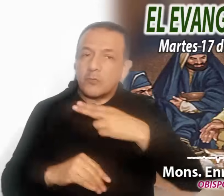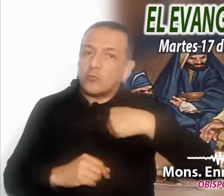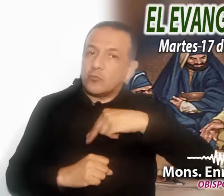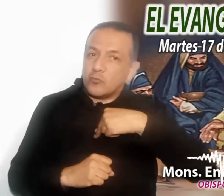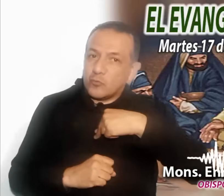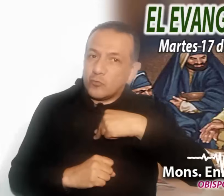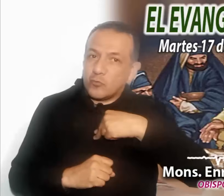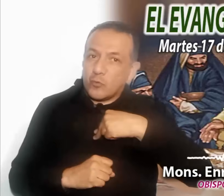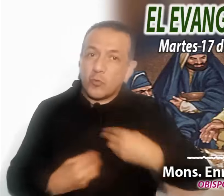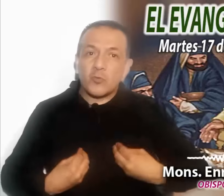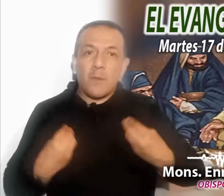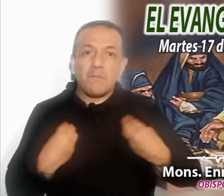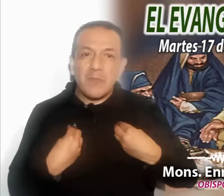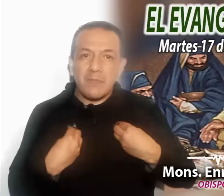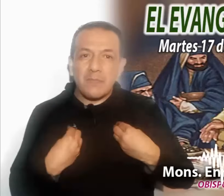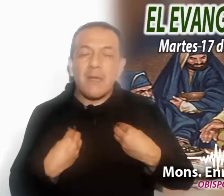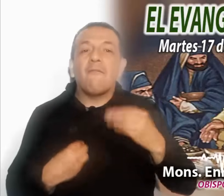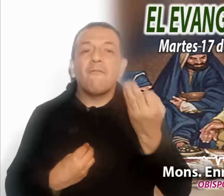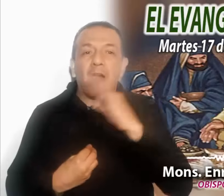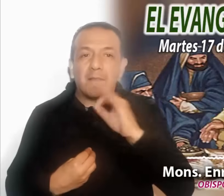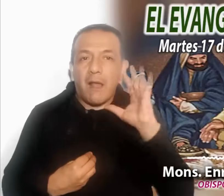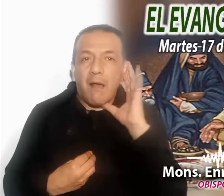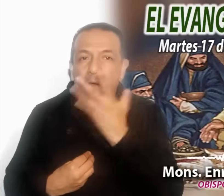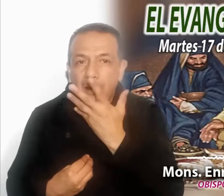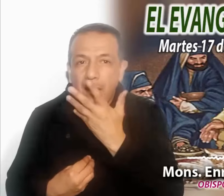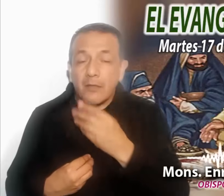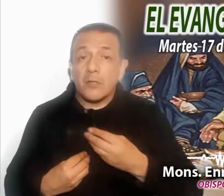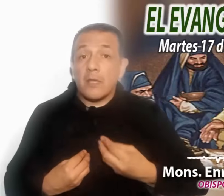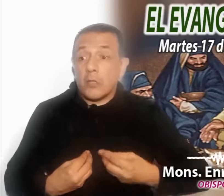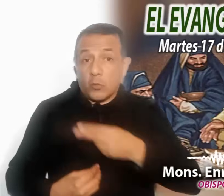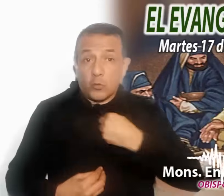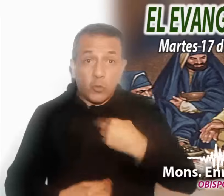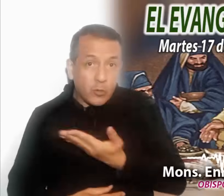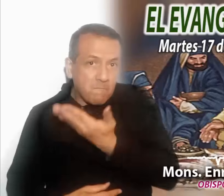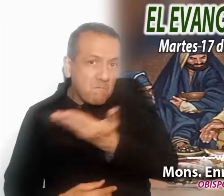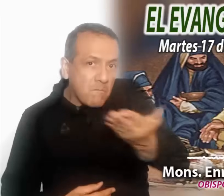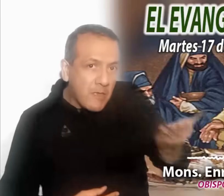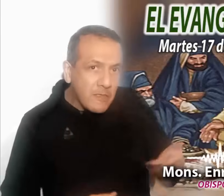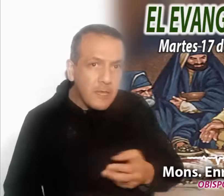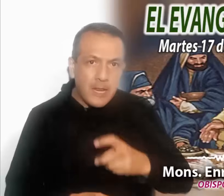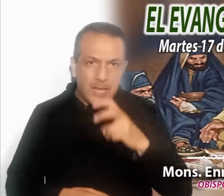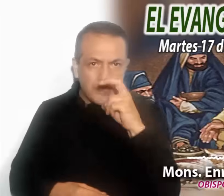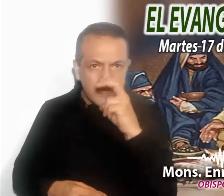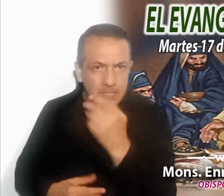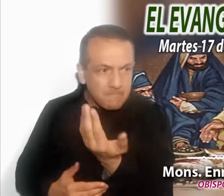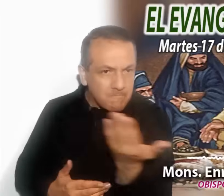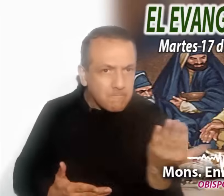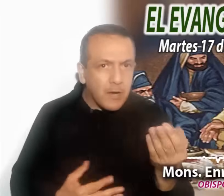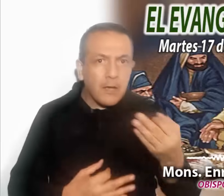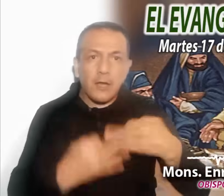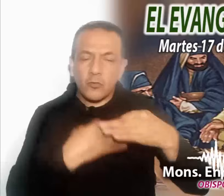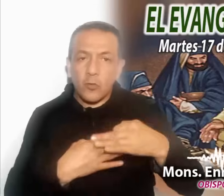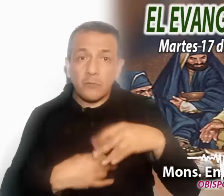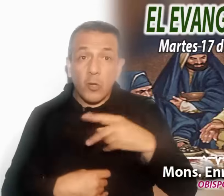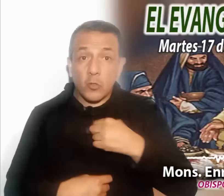doble, exigir una cosa y vivir otra. Decir que estamos luchando por unos ideales y en